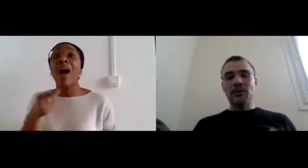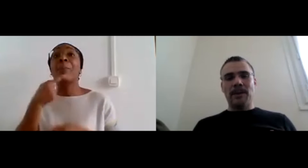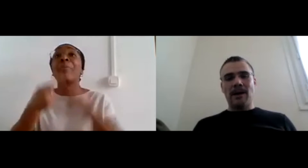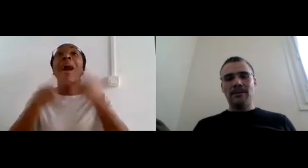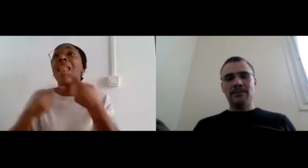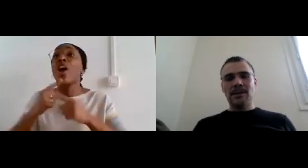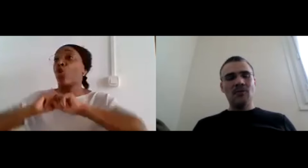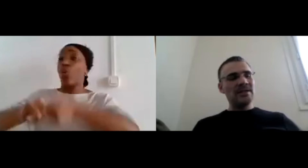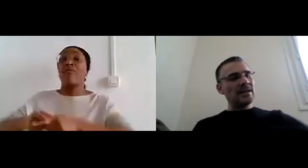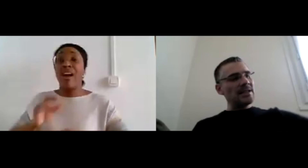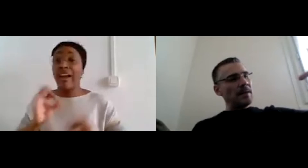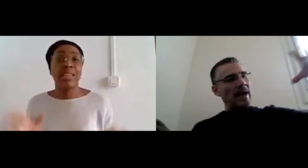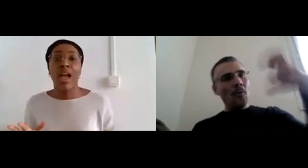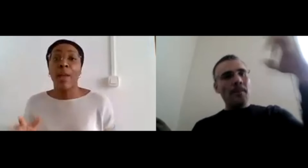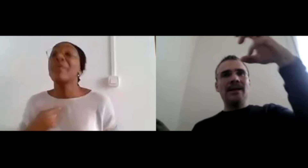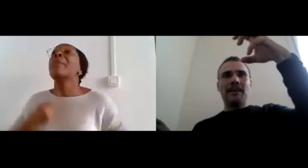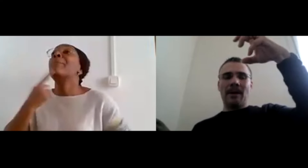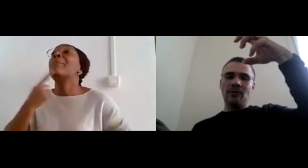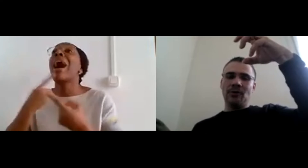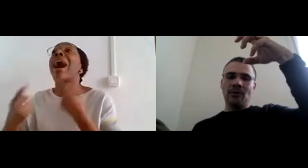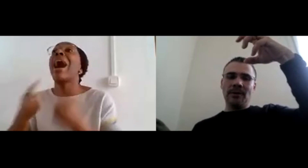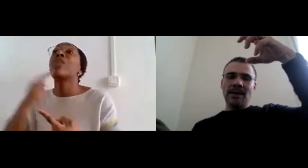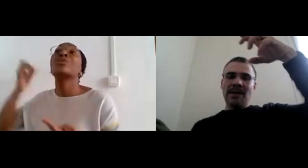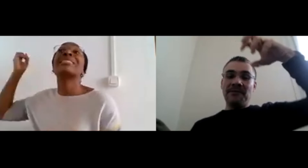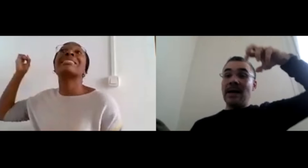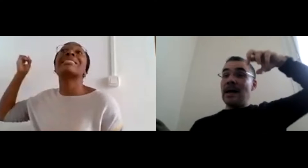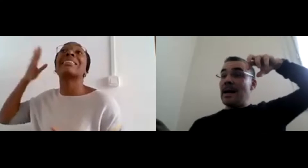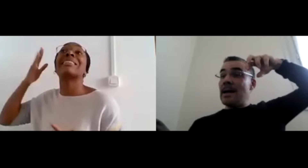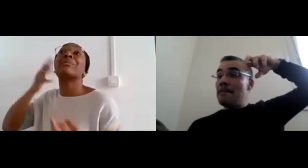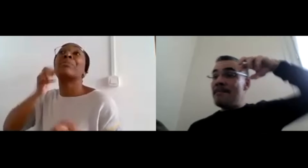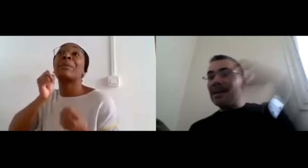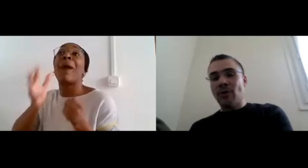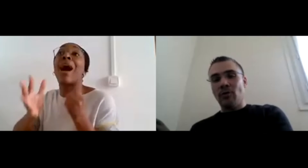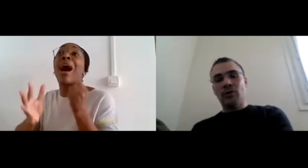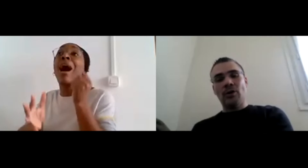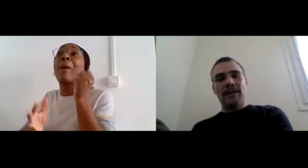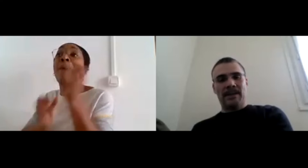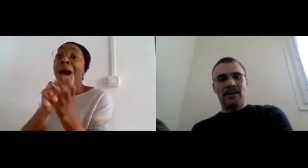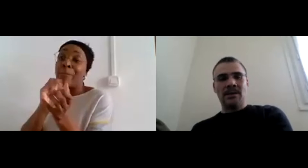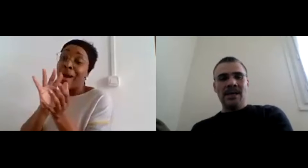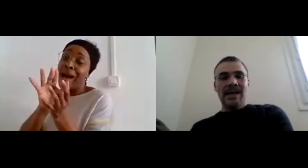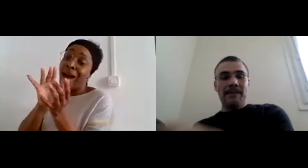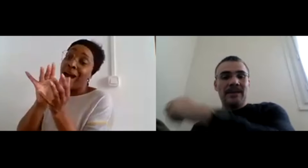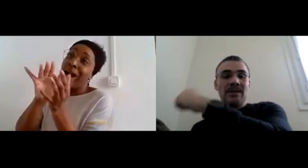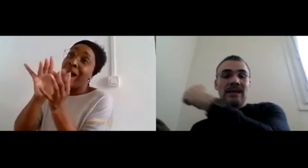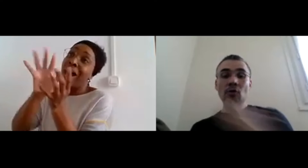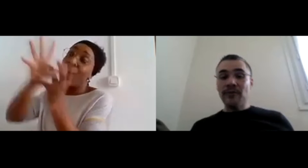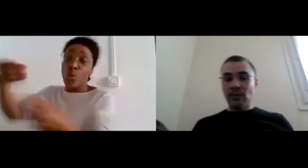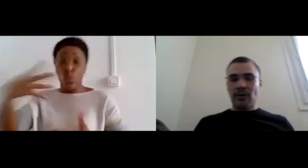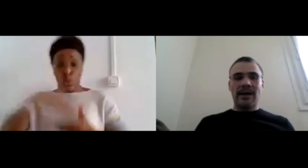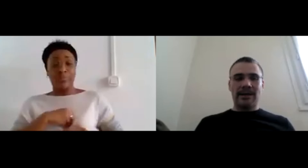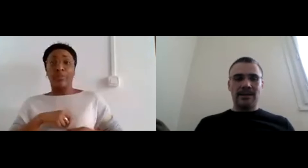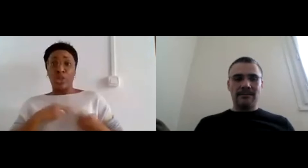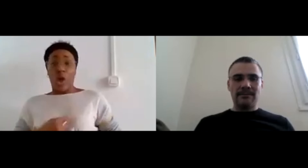quand tu parles, le Saint-Esprit accompagne la parole de Dieu et vient la mettre dans le cœur de la personne. Et la personne, si elle